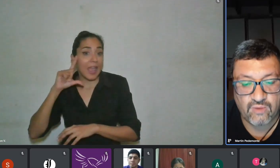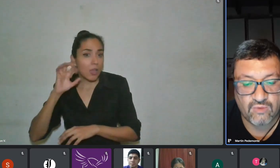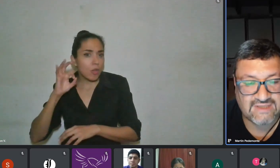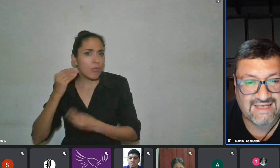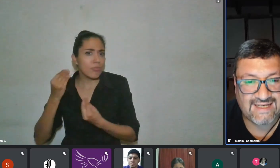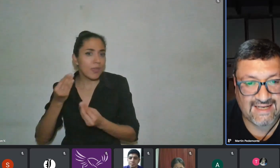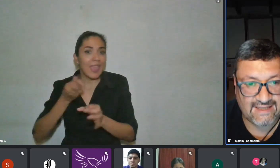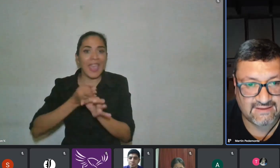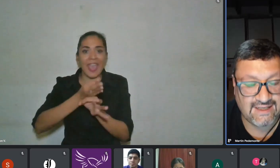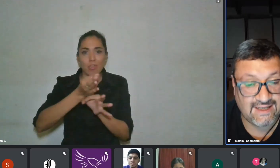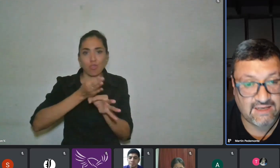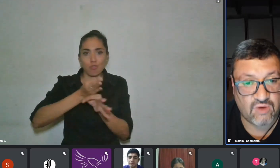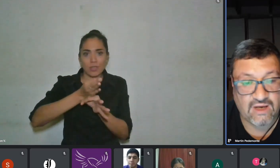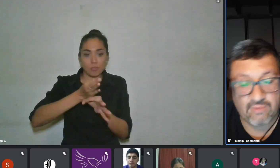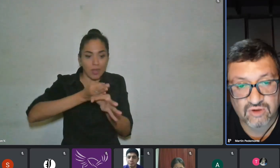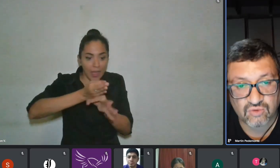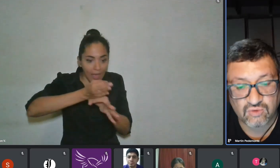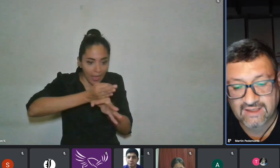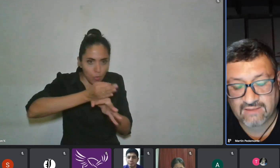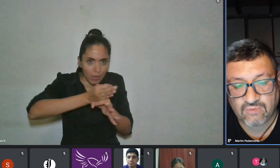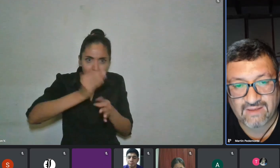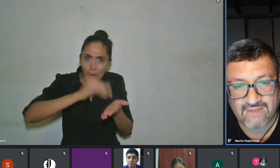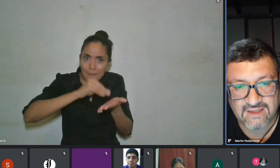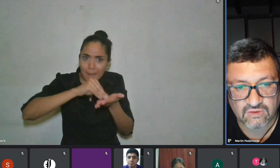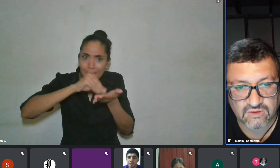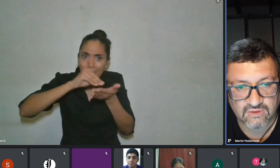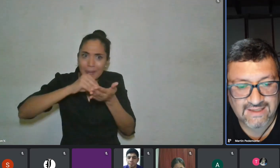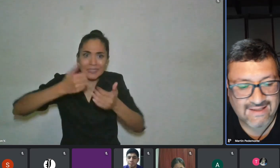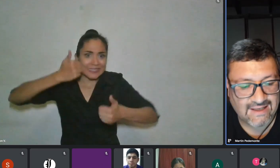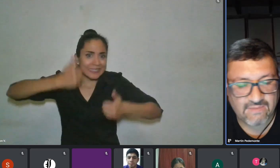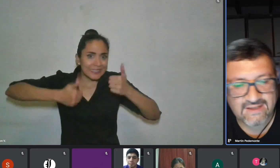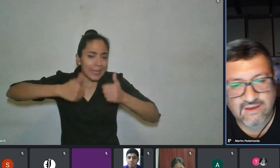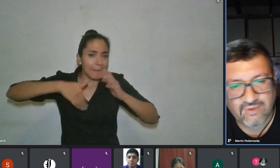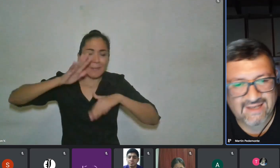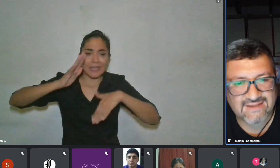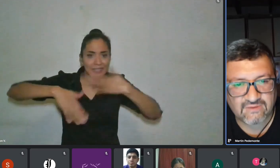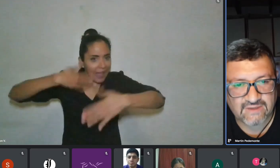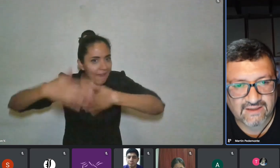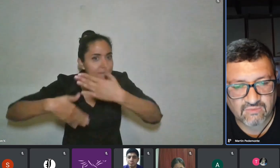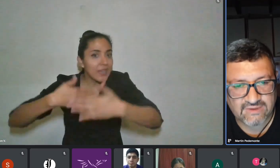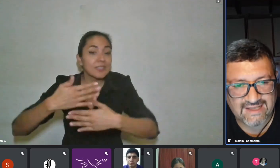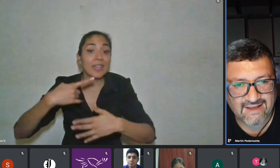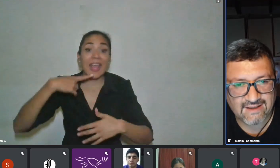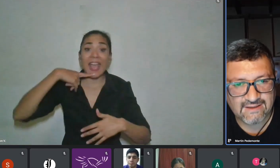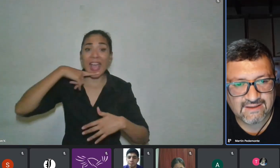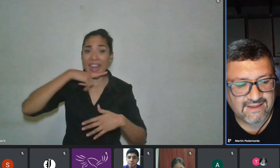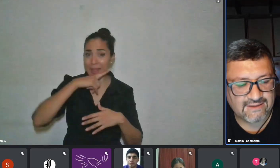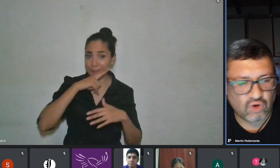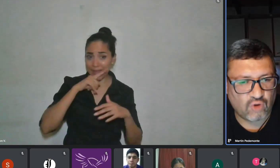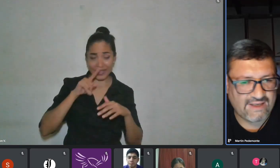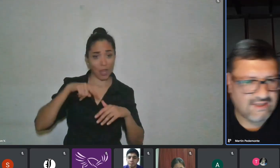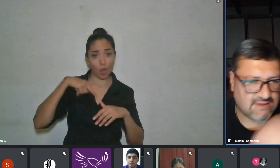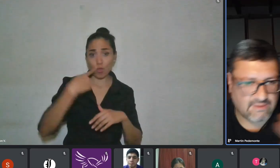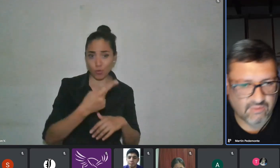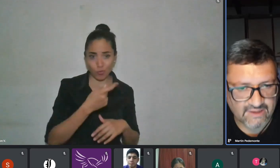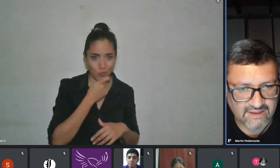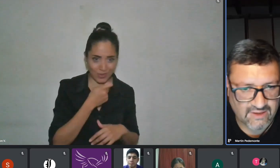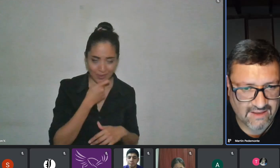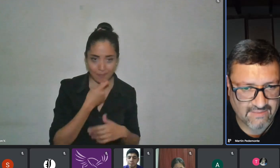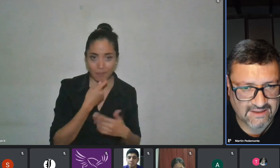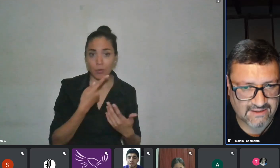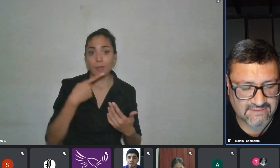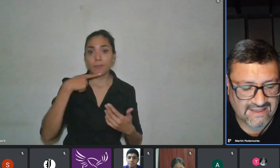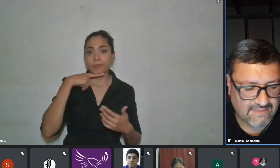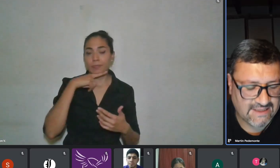nosotros podemos salir adelante. El ejemplo de Japón es uno, el ejemplo de Alemania es otro. Alemania después de la Segunda Guerra Mundial, todos los países